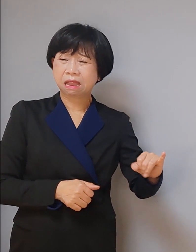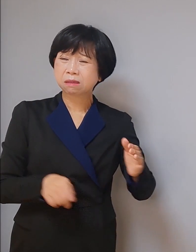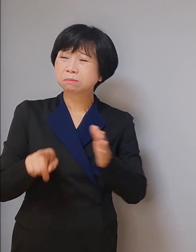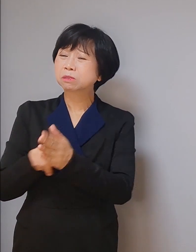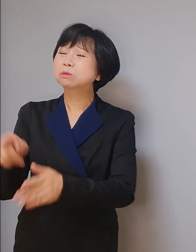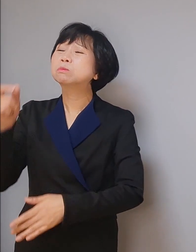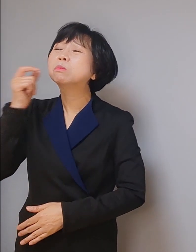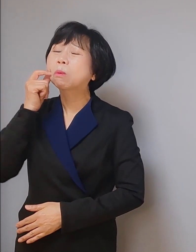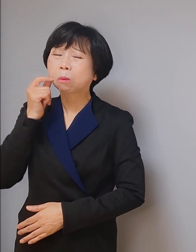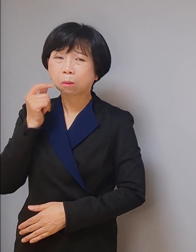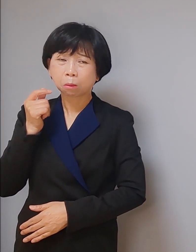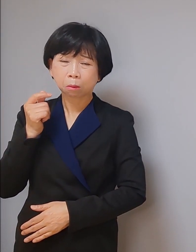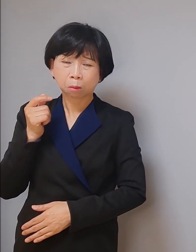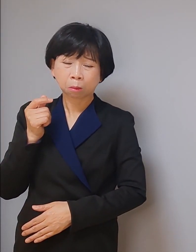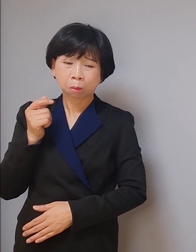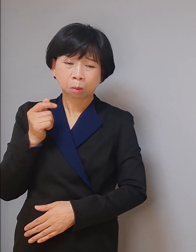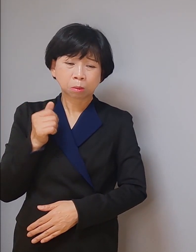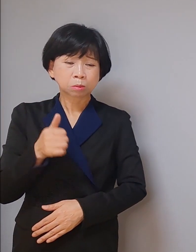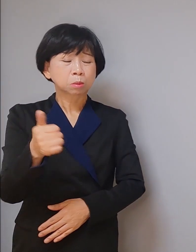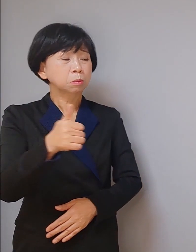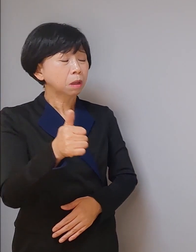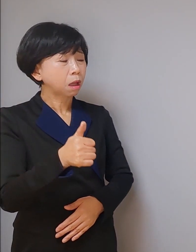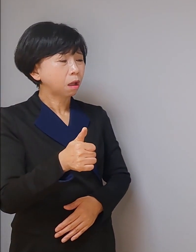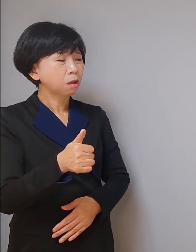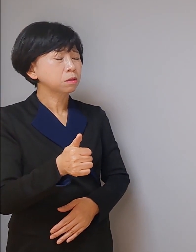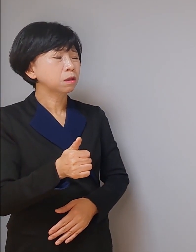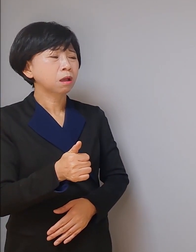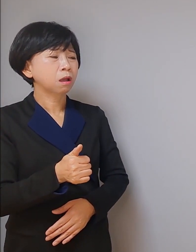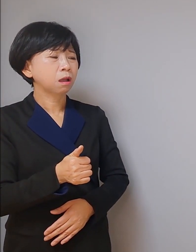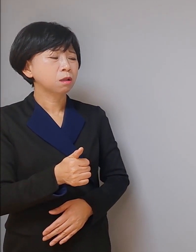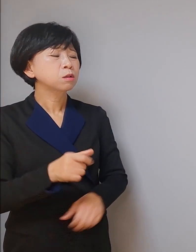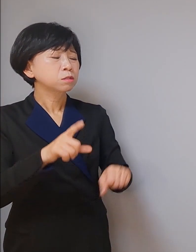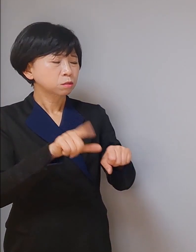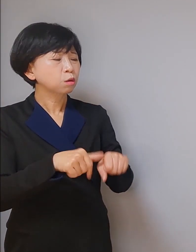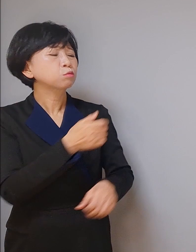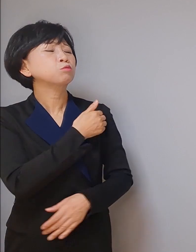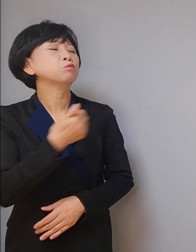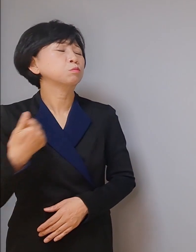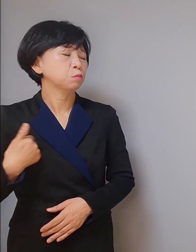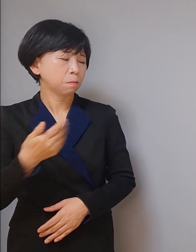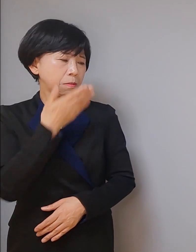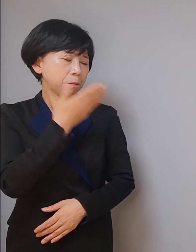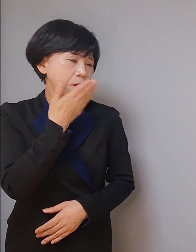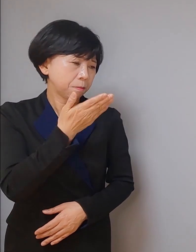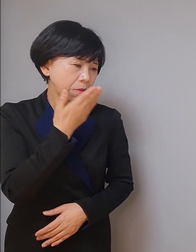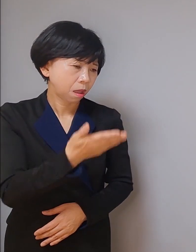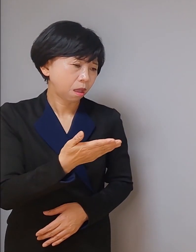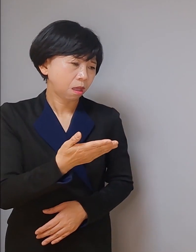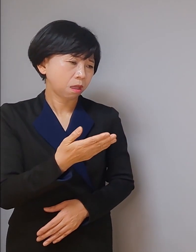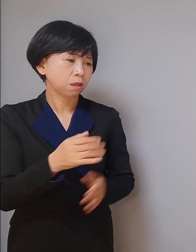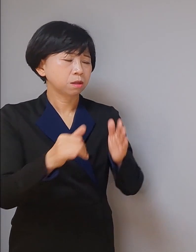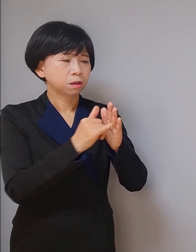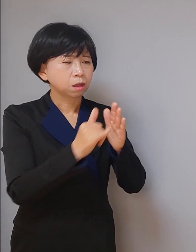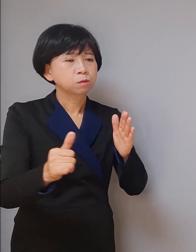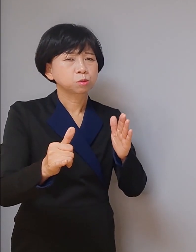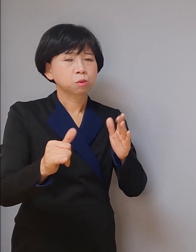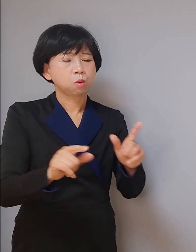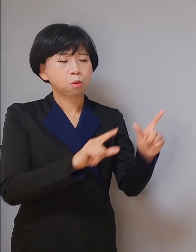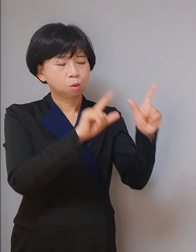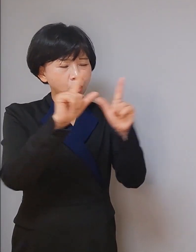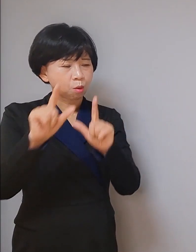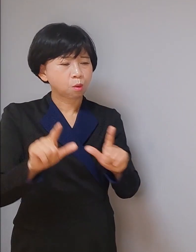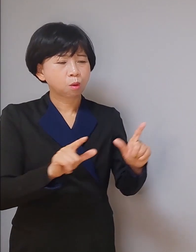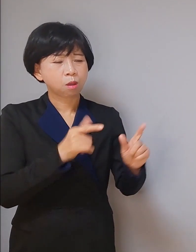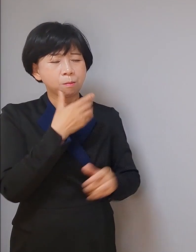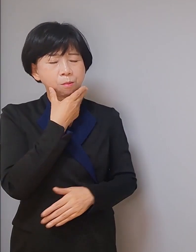이 주인공은 시간은 충분하다라고 하면서 자연스럽게 가족이 행복한